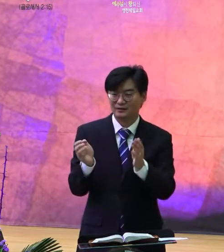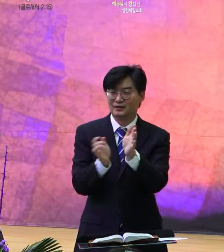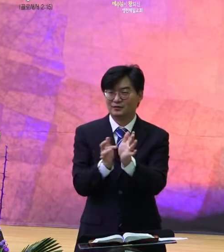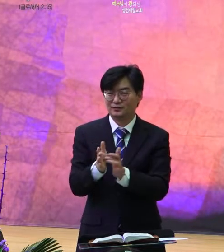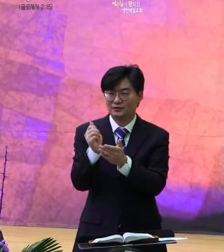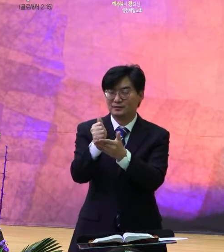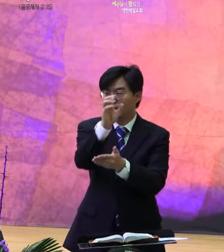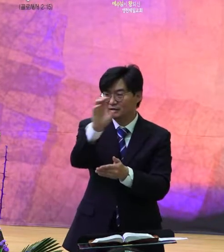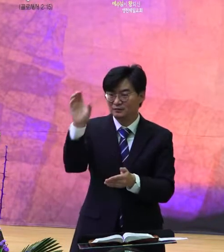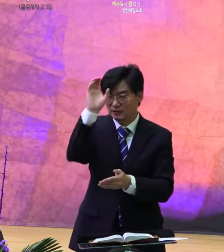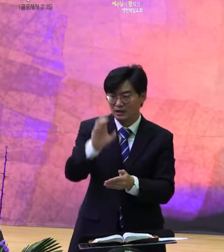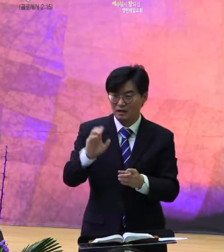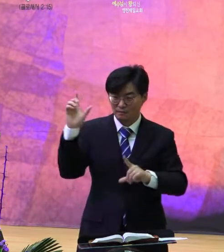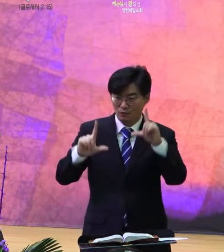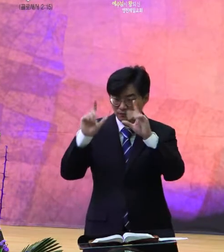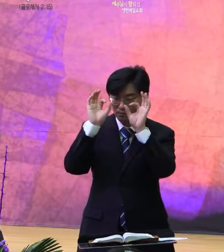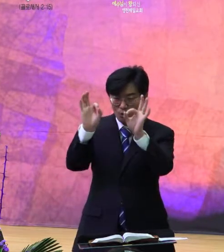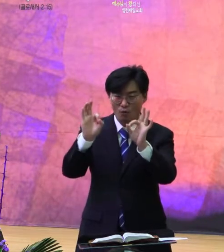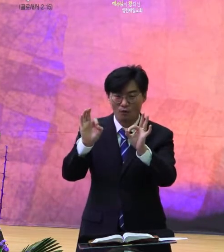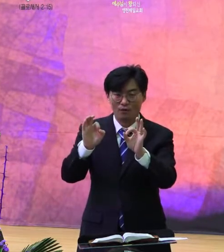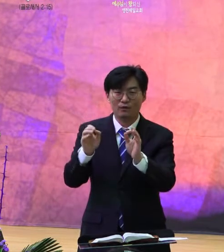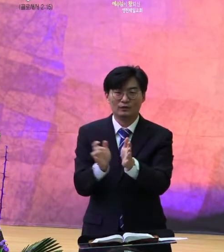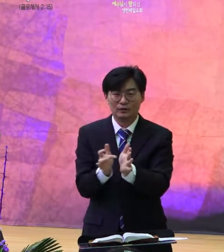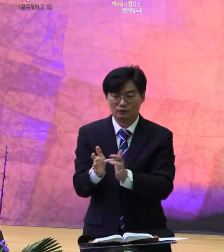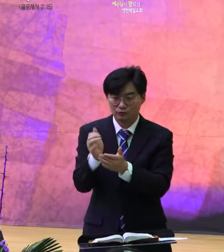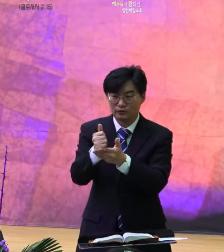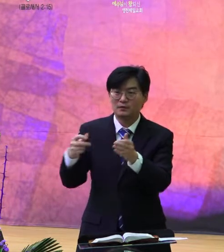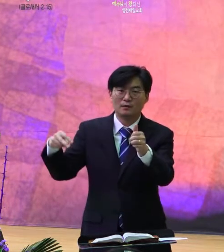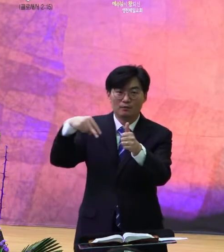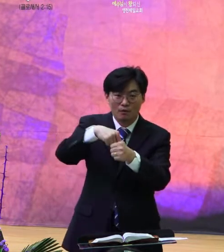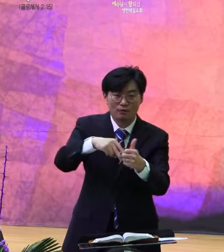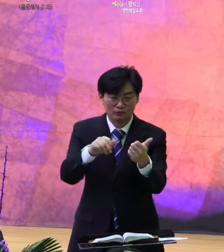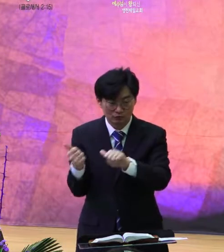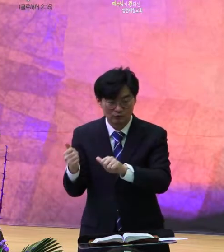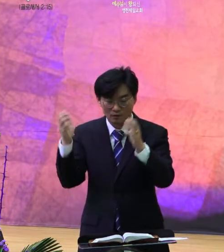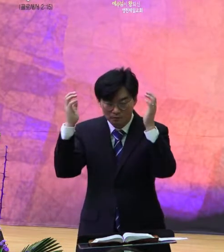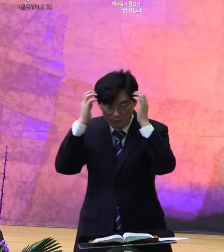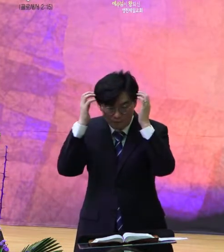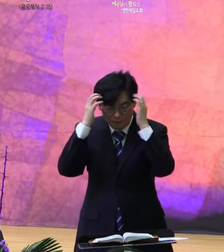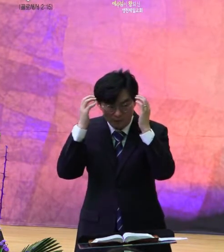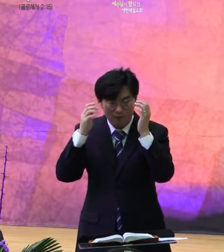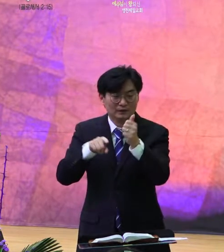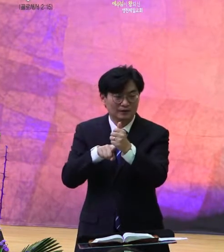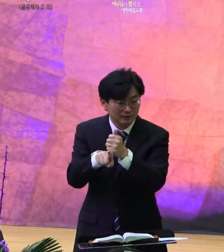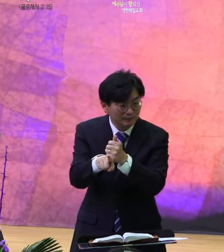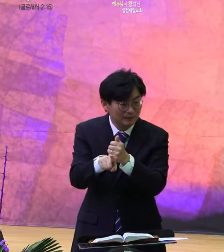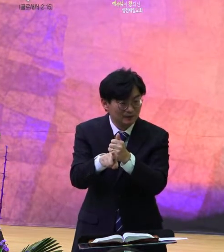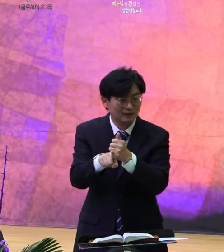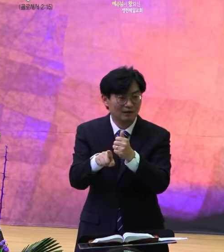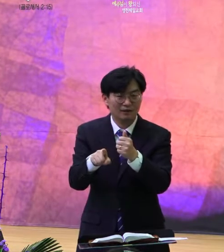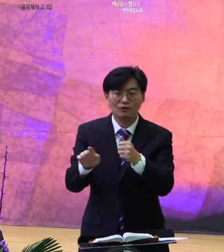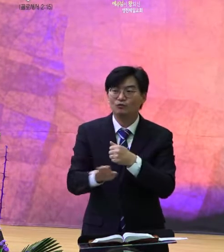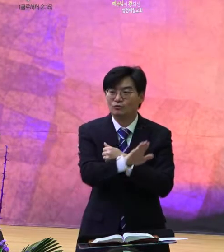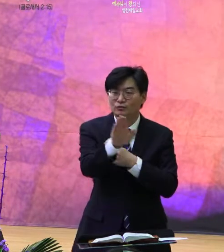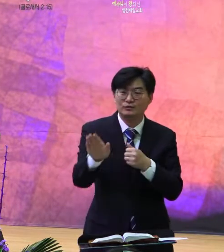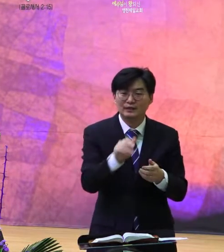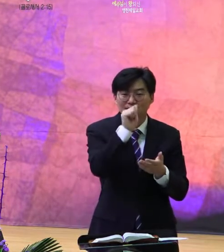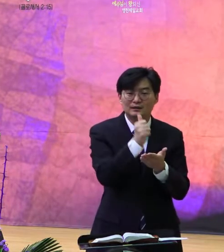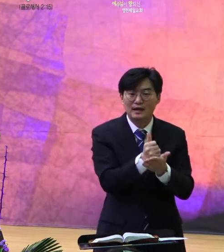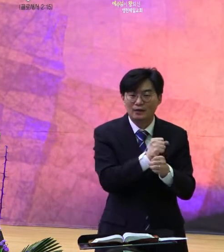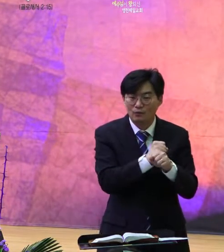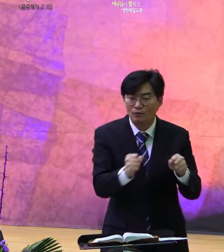예수님은 어떻게 그 길을 걸으셨습니까? 우리를 살려주시기 위해, 우리의 죄를 용서하시고 구원하시기 위해 고난의